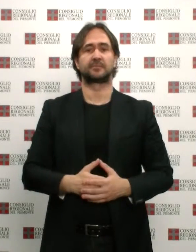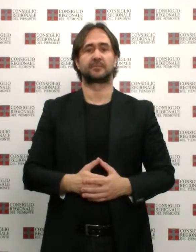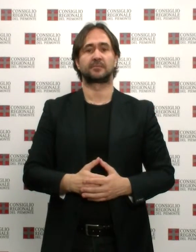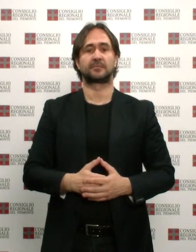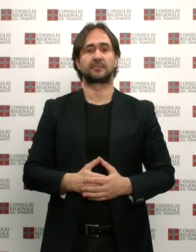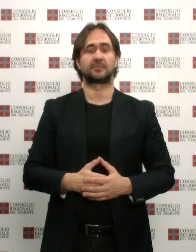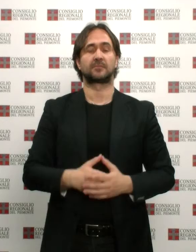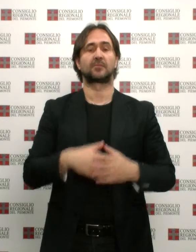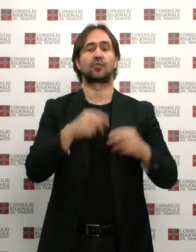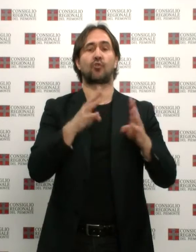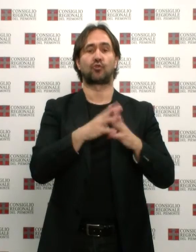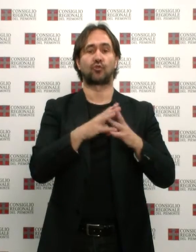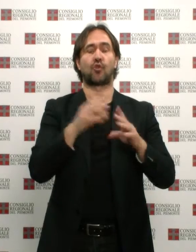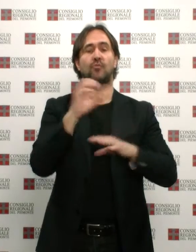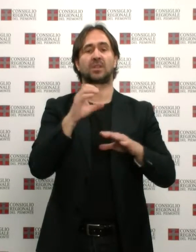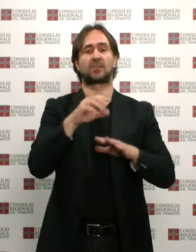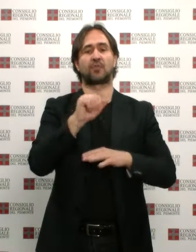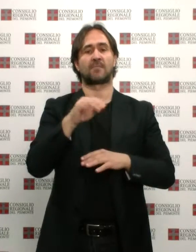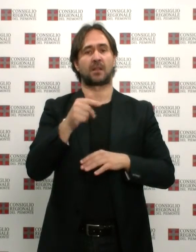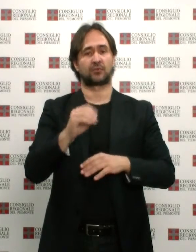Controllo e monitoraggio amianto.